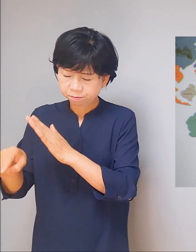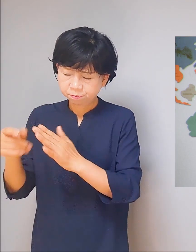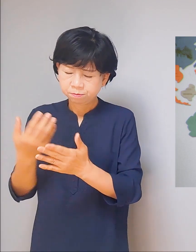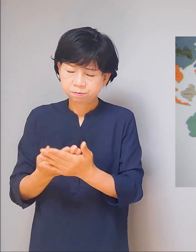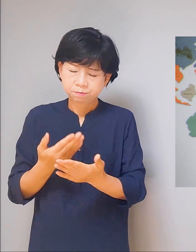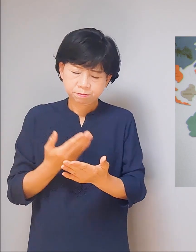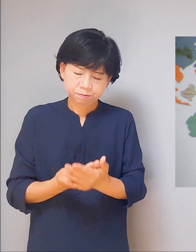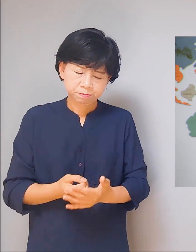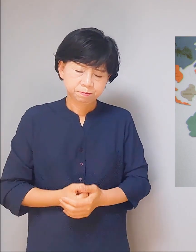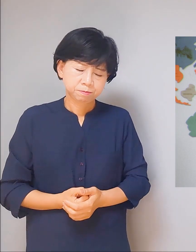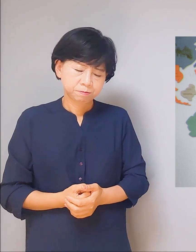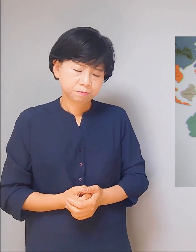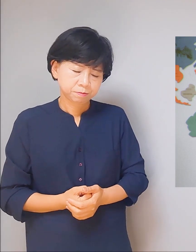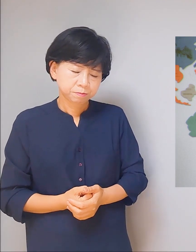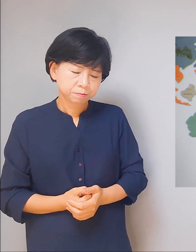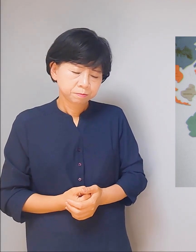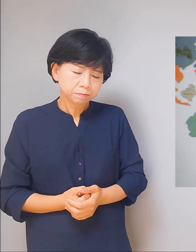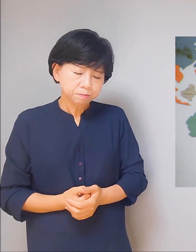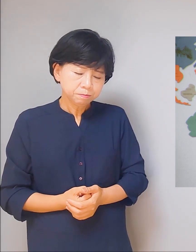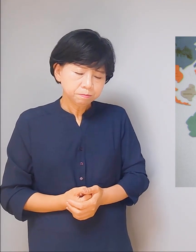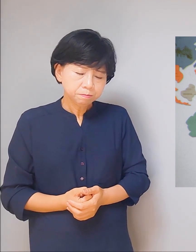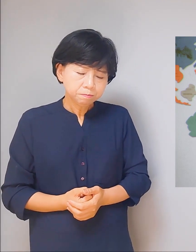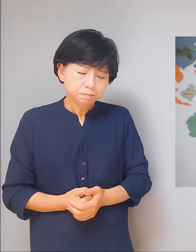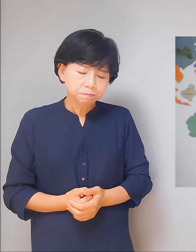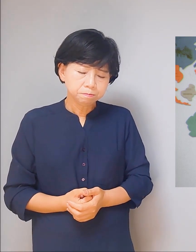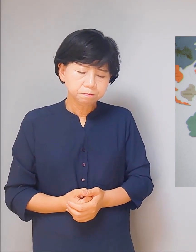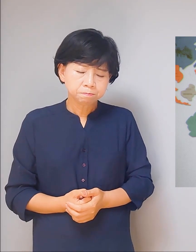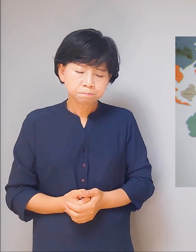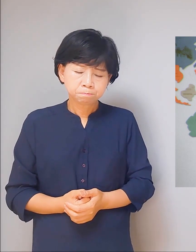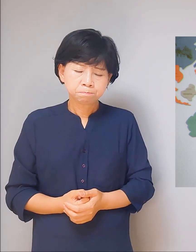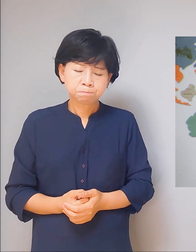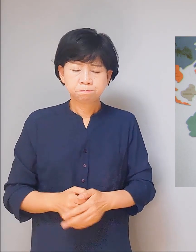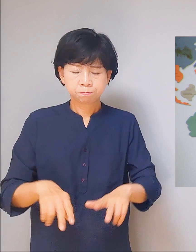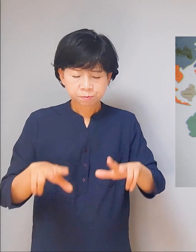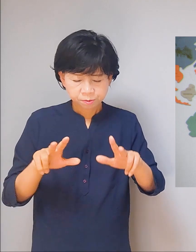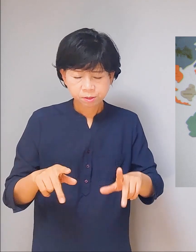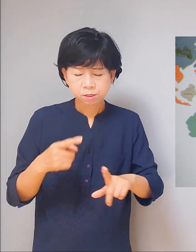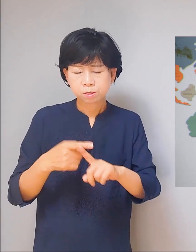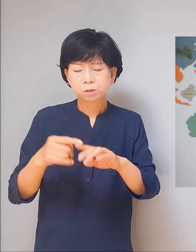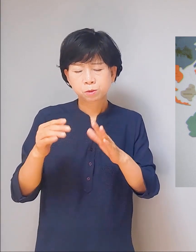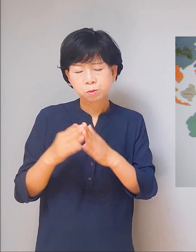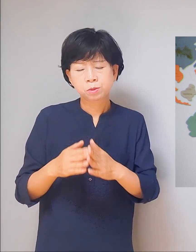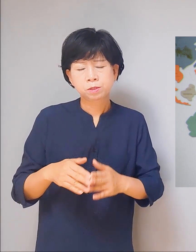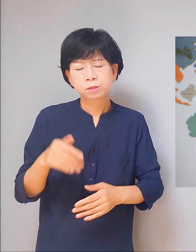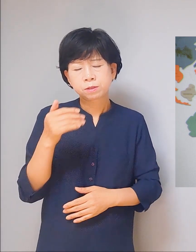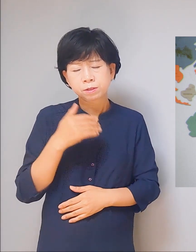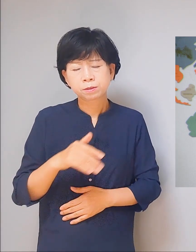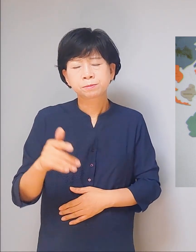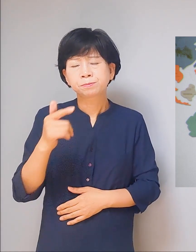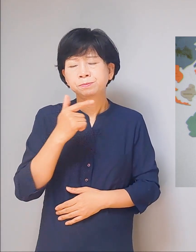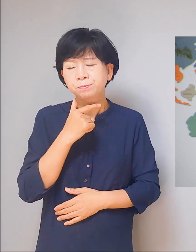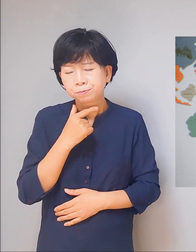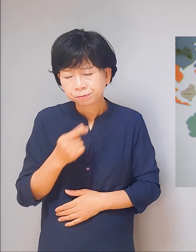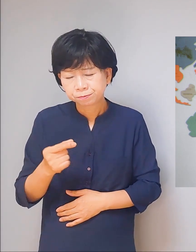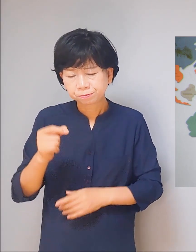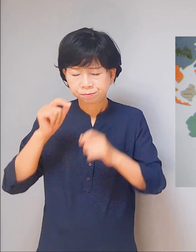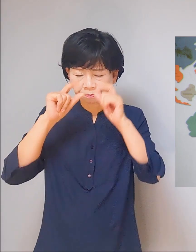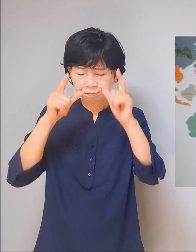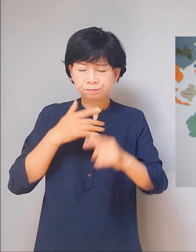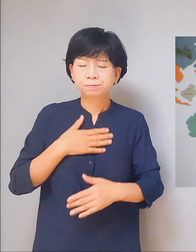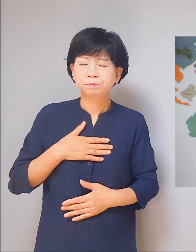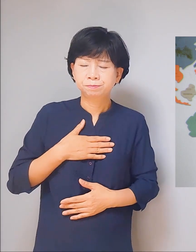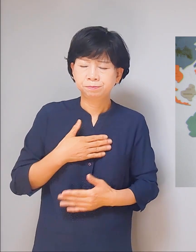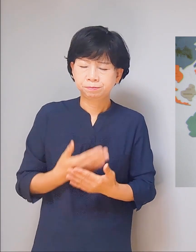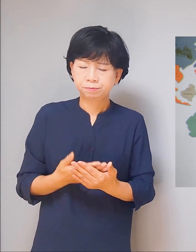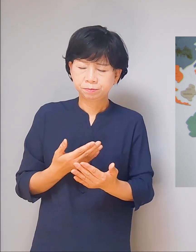주셔서 이제 돌아가야 되는구나 깨닫게 하여 주시옵소서. 오로지 하나님의